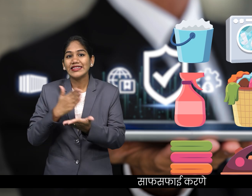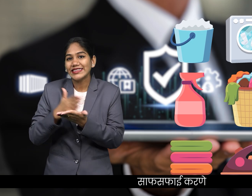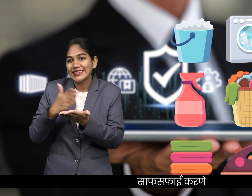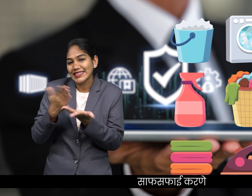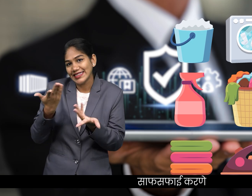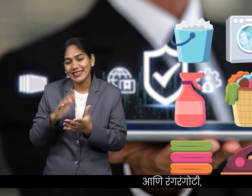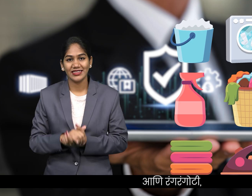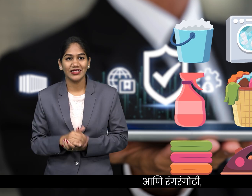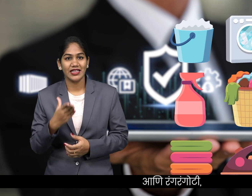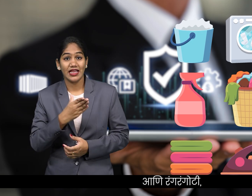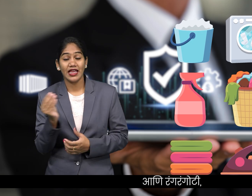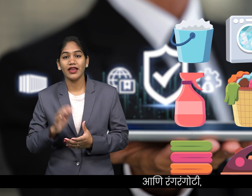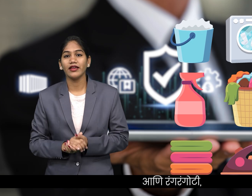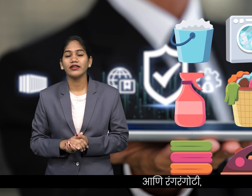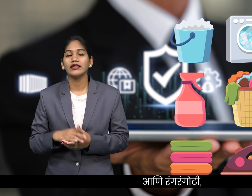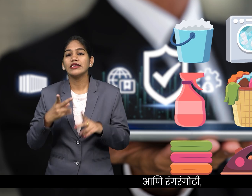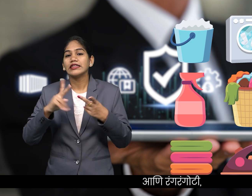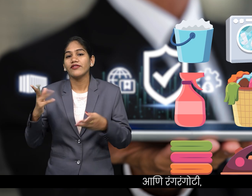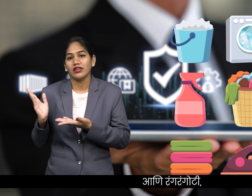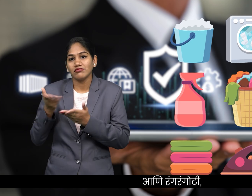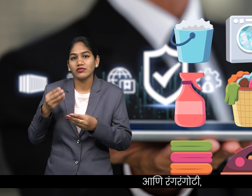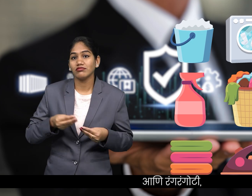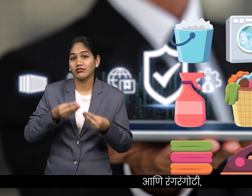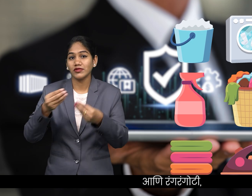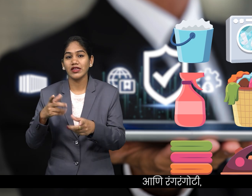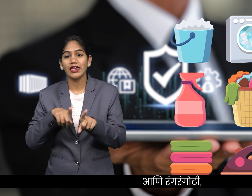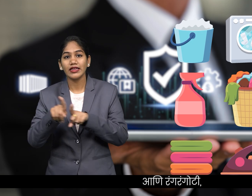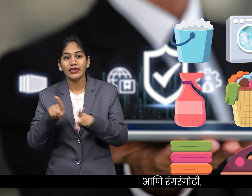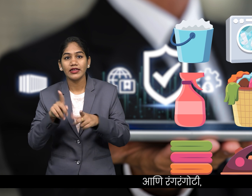साफसफाई करणे आणि रंगरंगोटी,